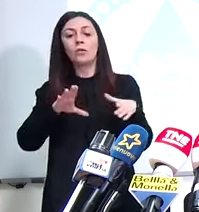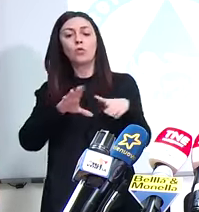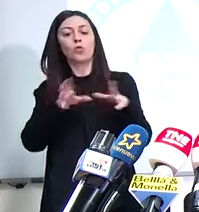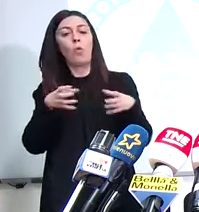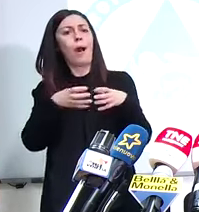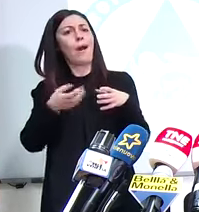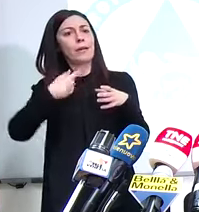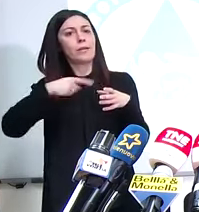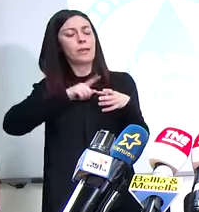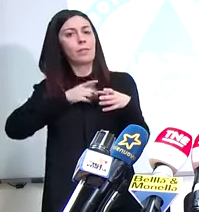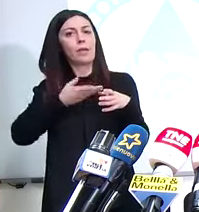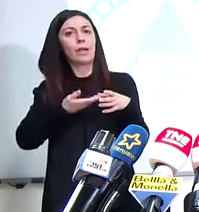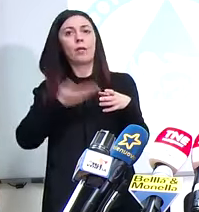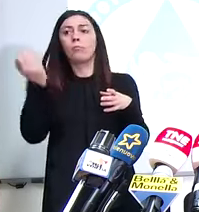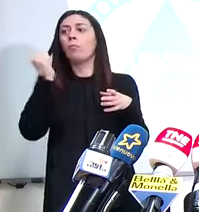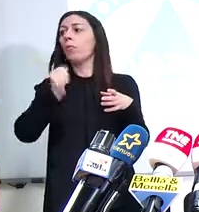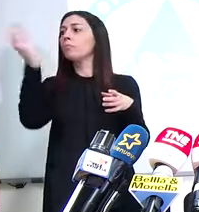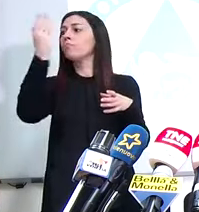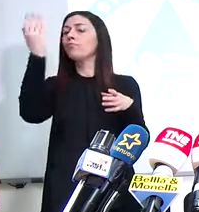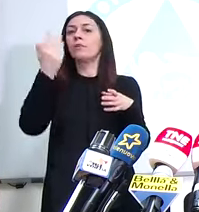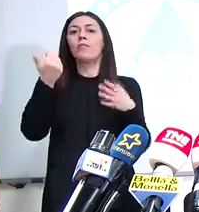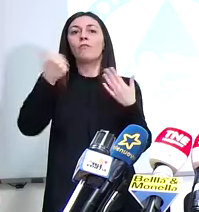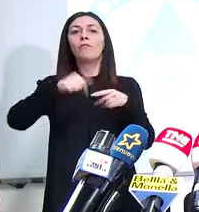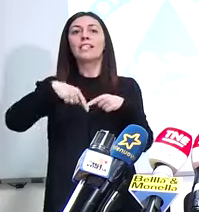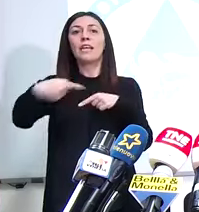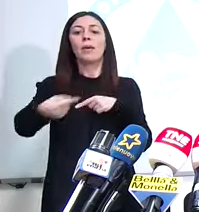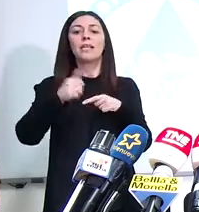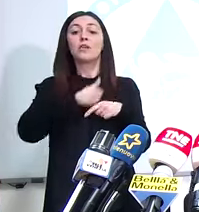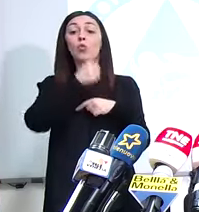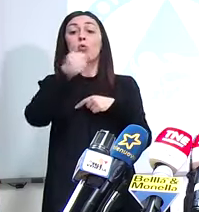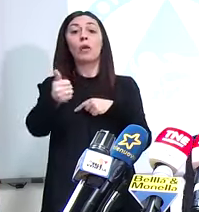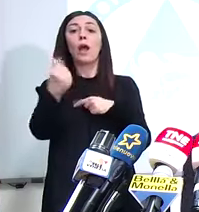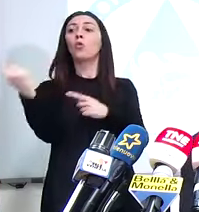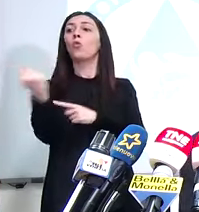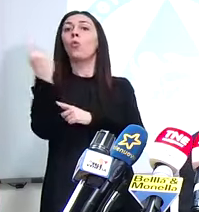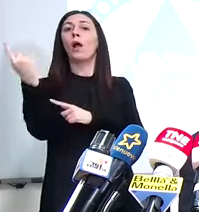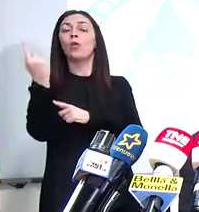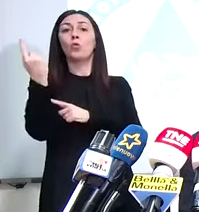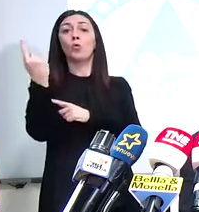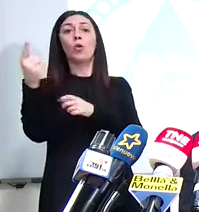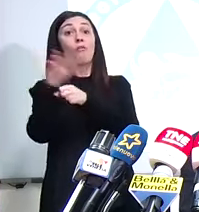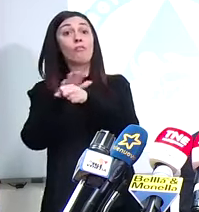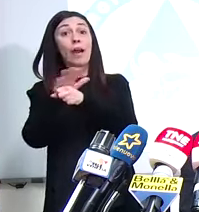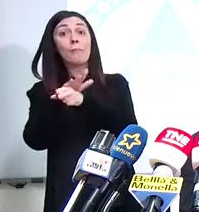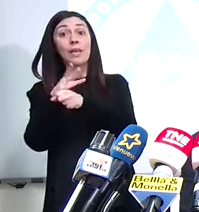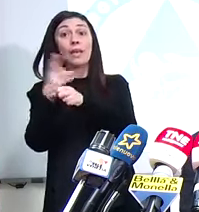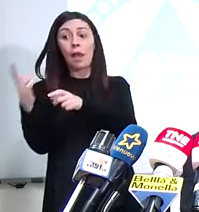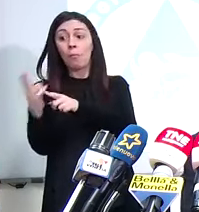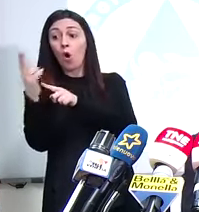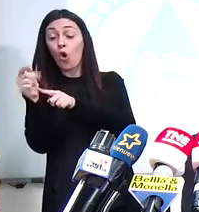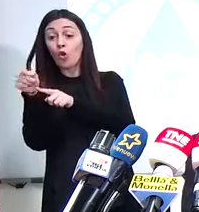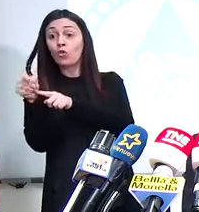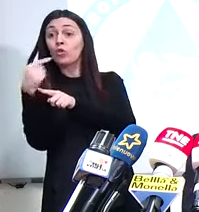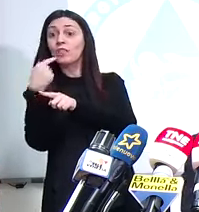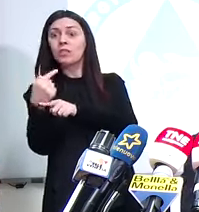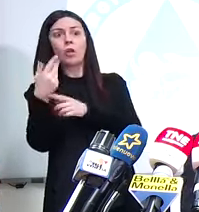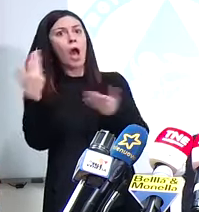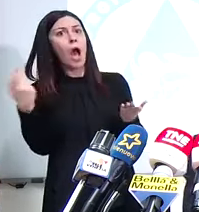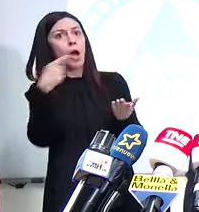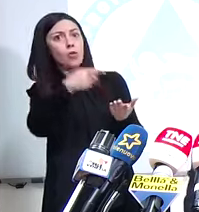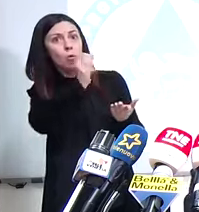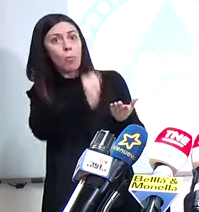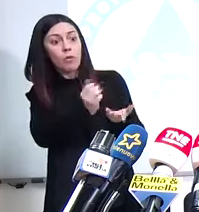che si trovani qualche familiare di qualcuno che ha perso la vita che ci venga a dire ma voi aveva la possibilità di comprare i vaccini a vaccinare il mio familiare e non